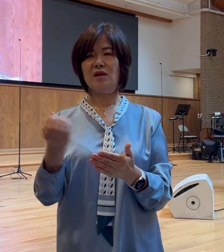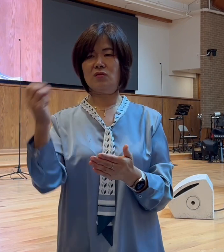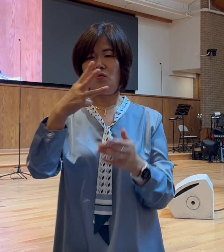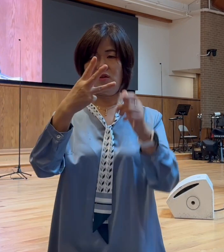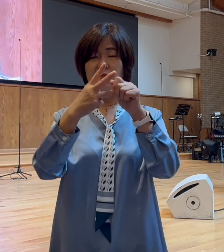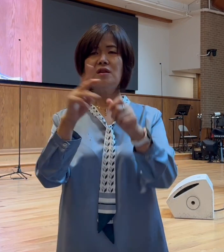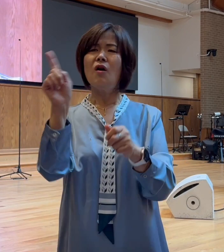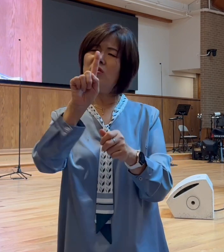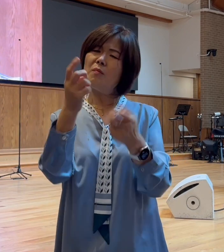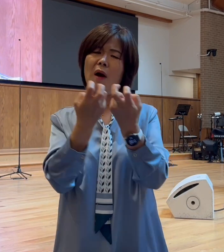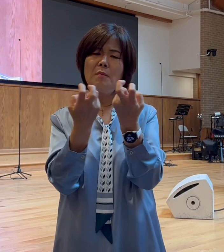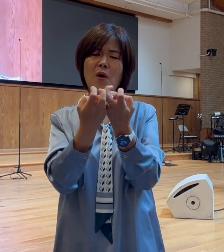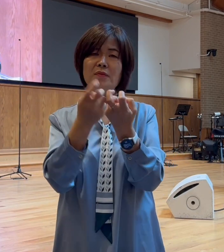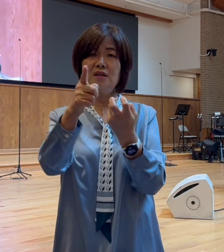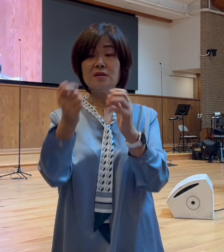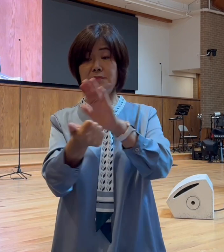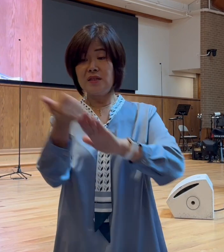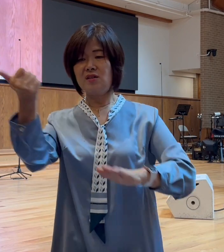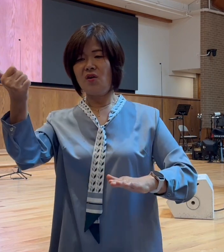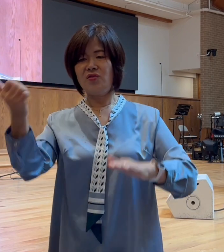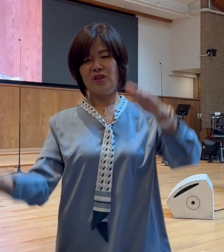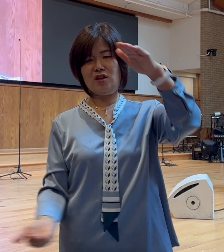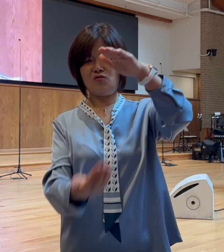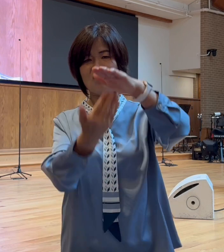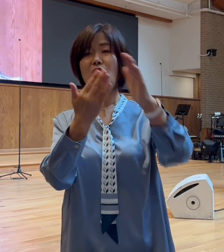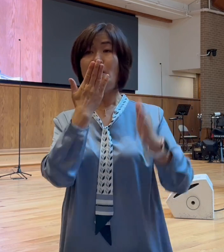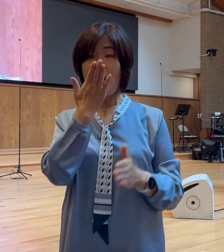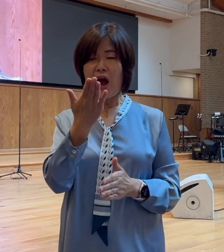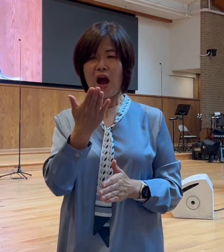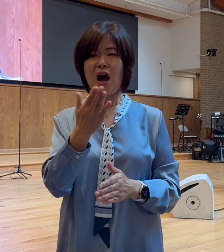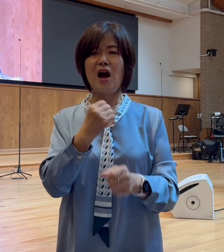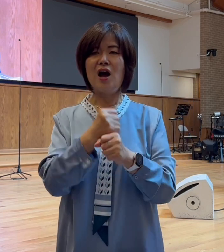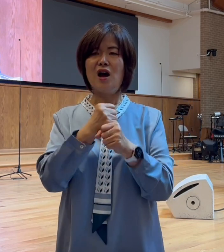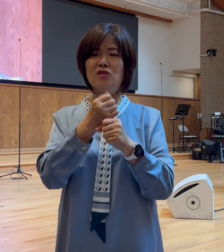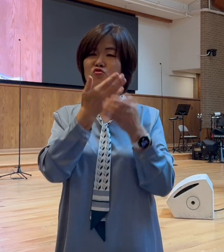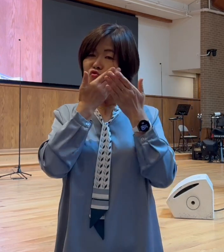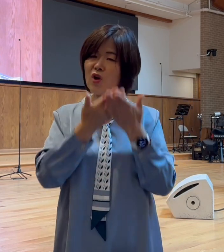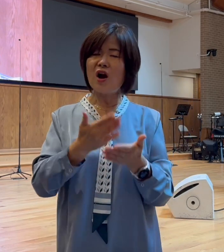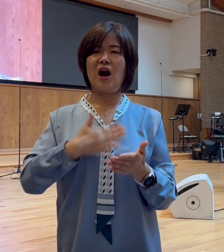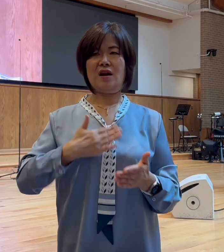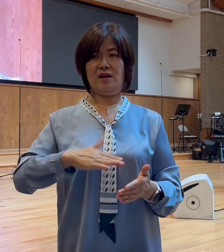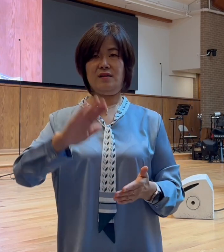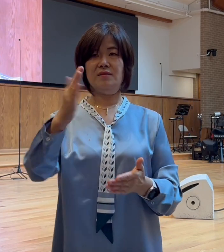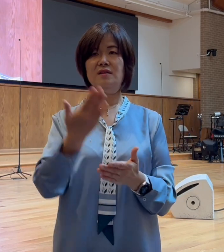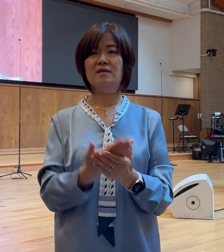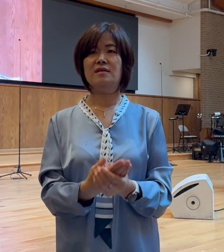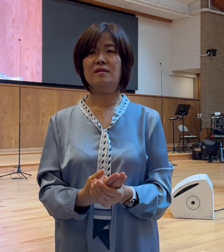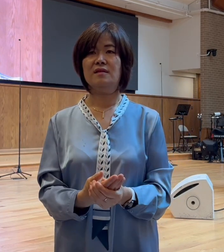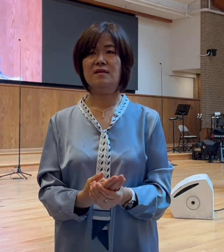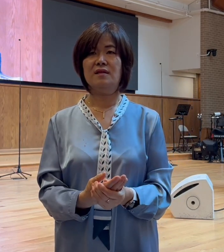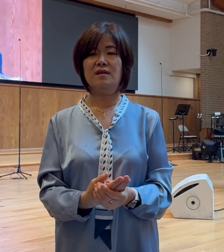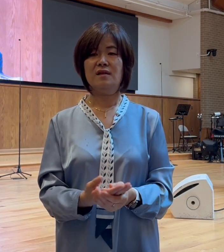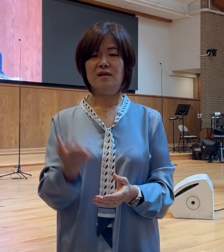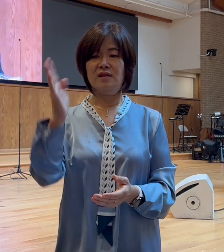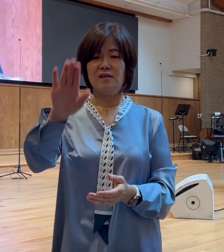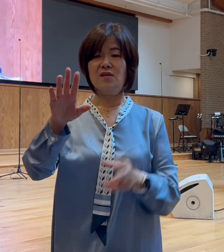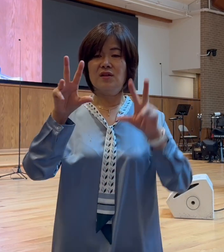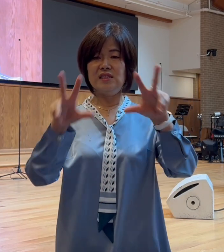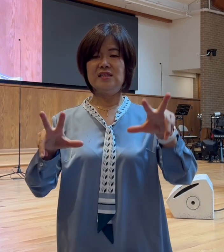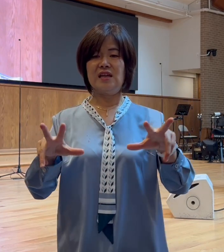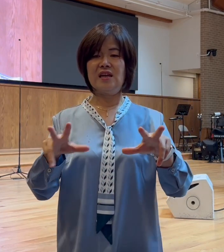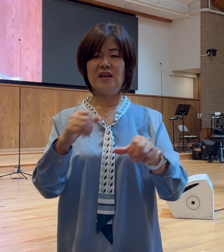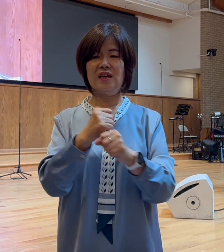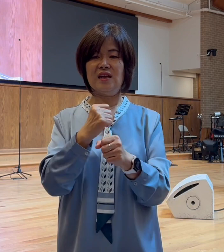그럼 어떻게 해야 그 비전을 성취할 수 있는지 핵심 가치를 알아야 한다는 것입니다. 그래서 이제